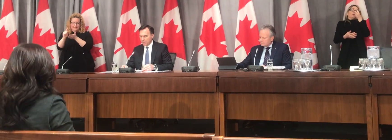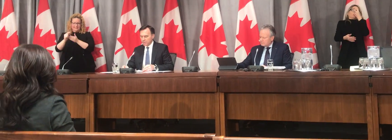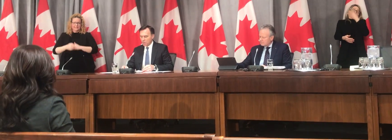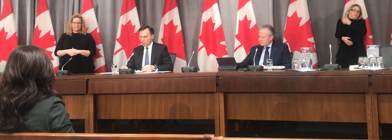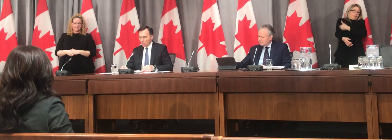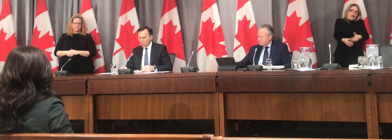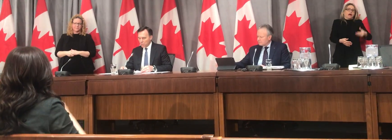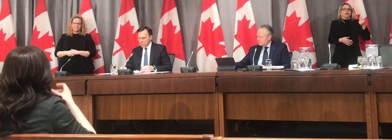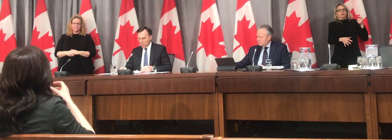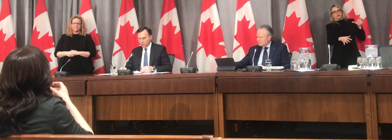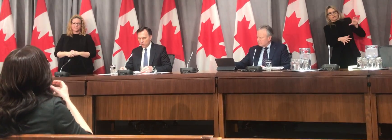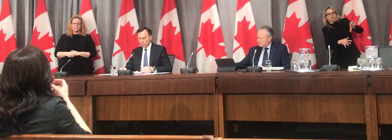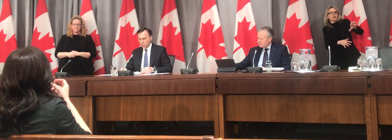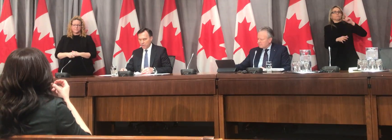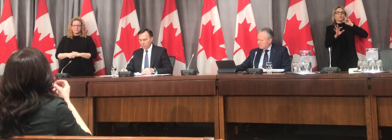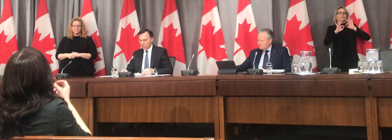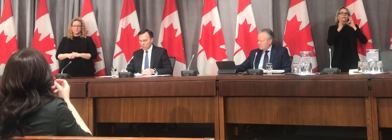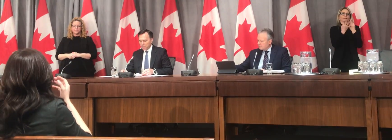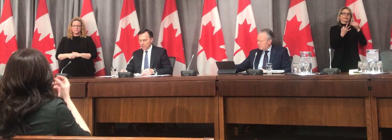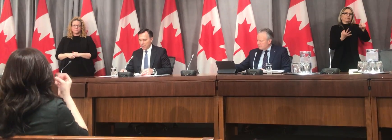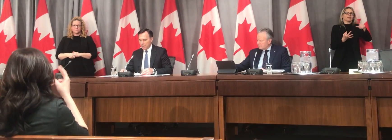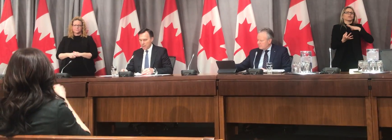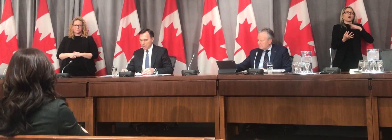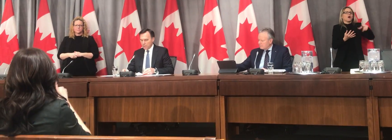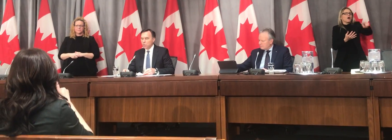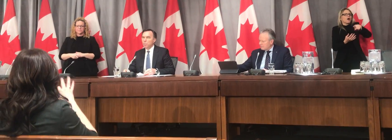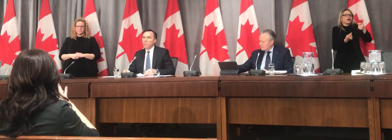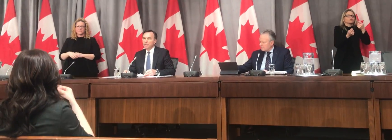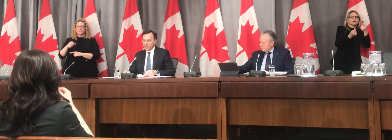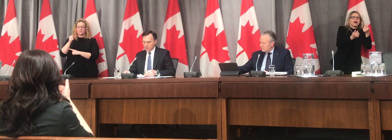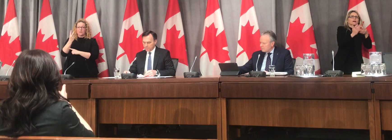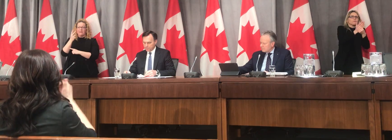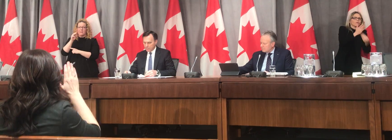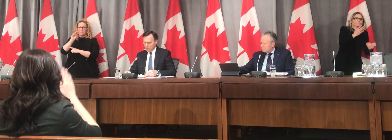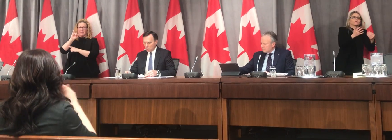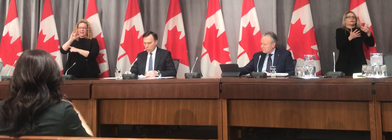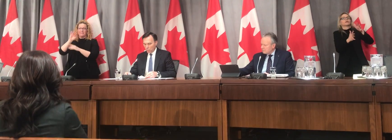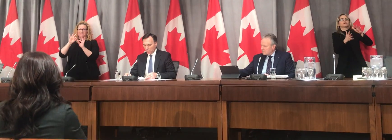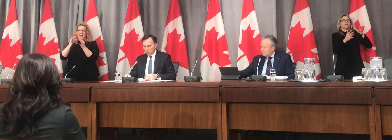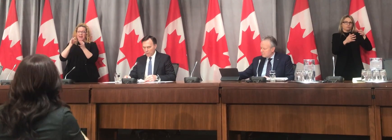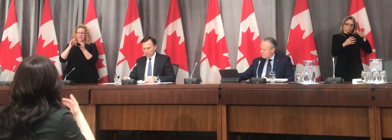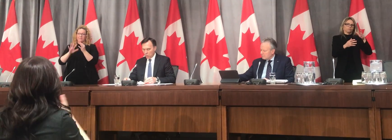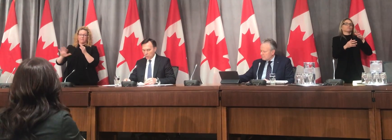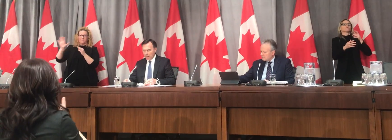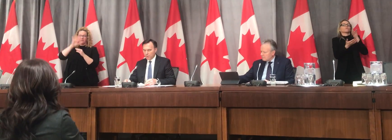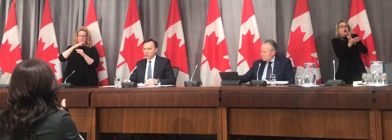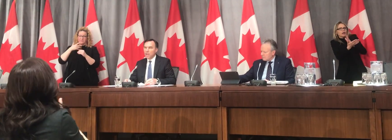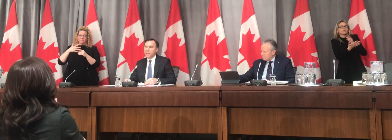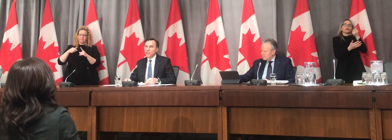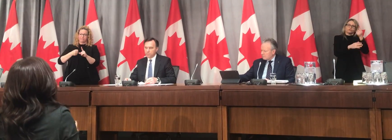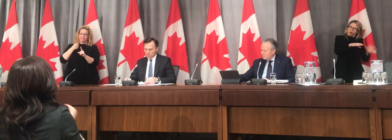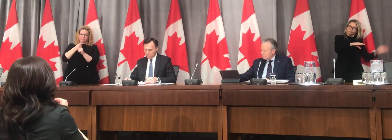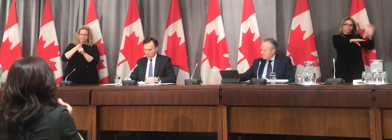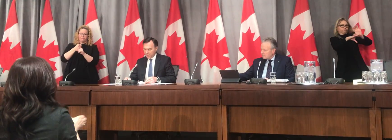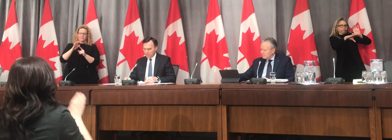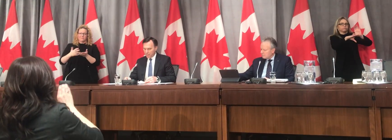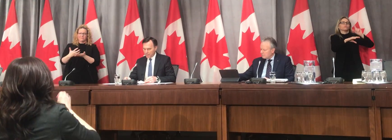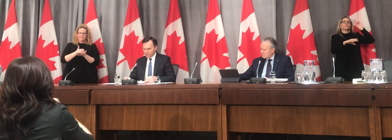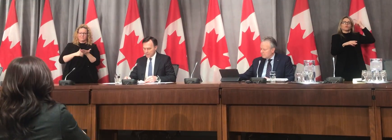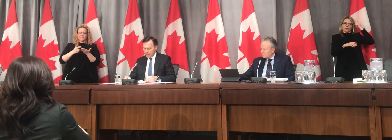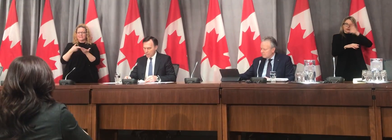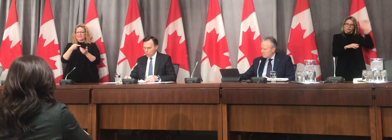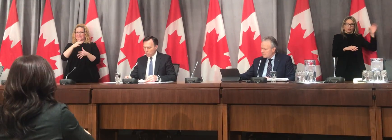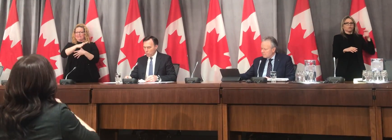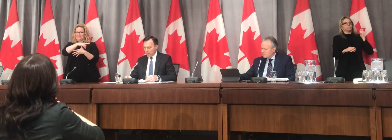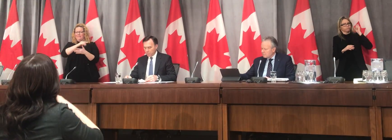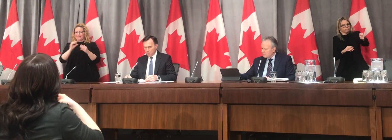et modestes auront besoin d'un soutien financier supplémentaire. Le gouvernement accordera un crédit pour le